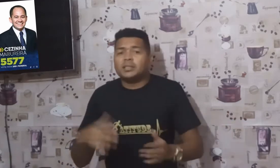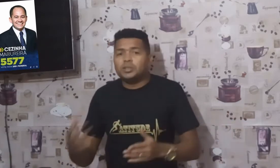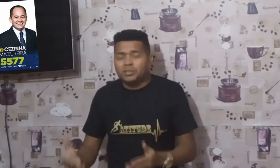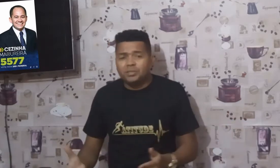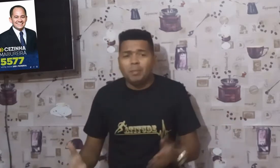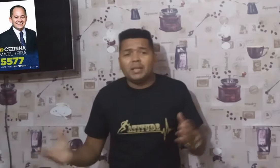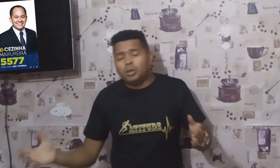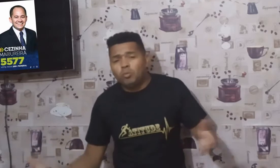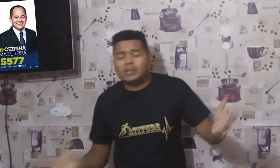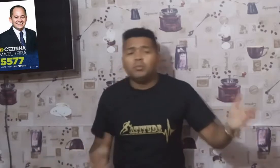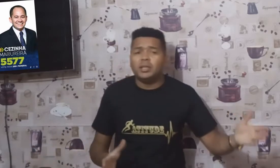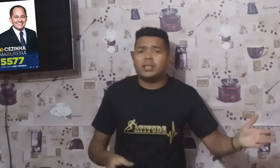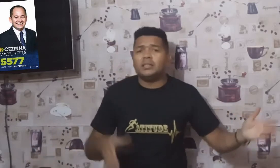assim sucessivamente, algumas ambulâncias que ele